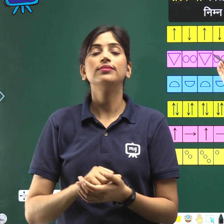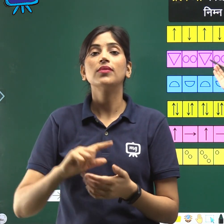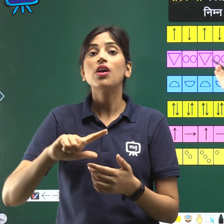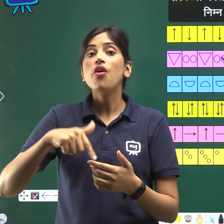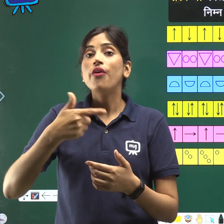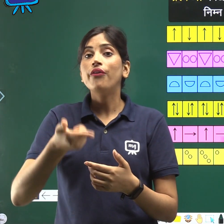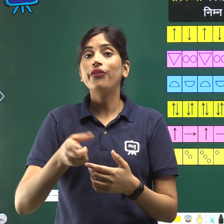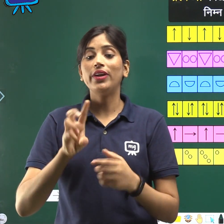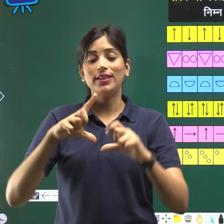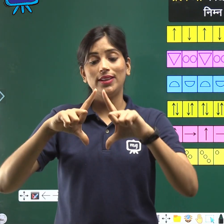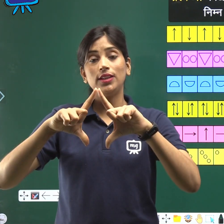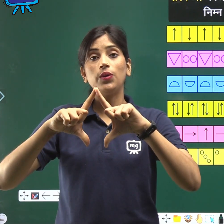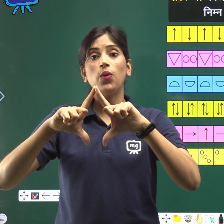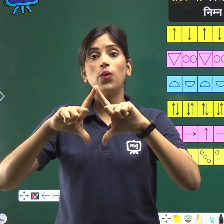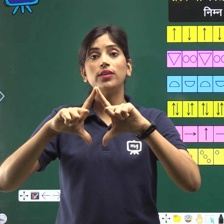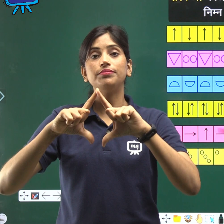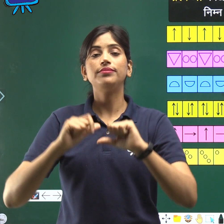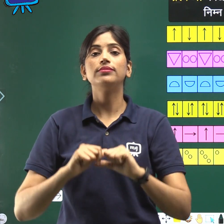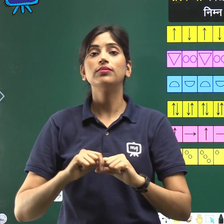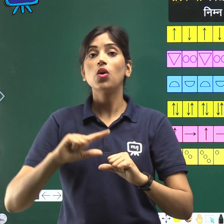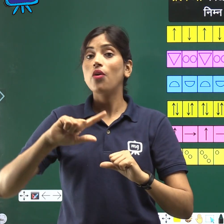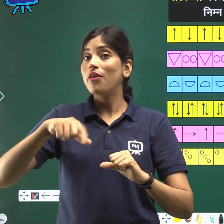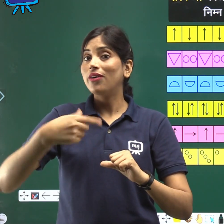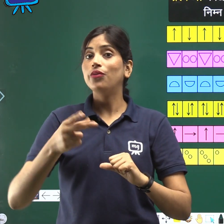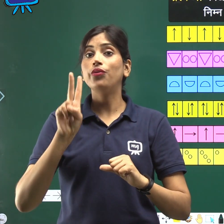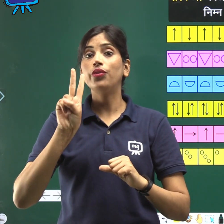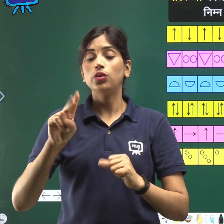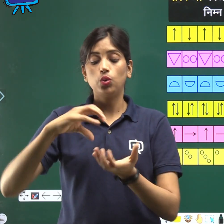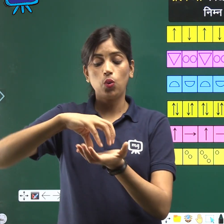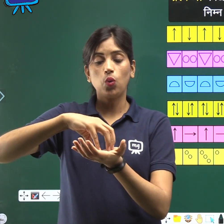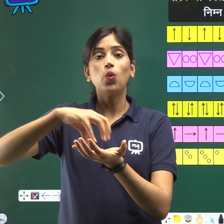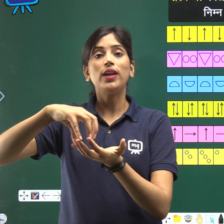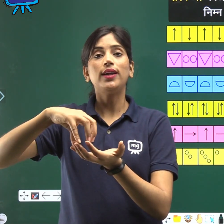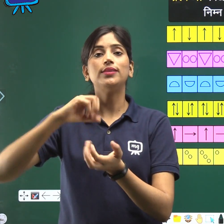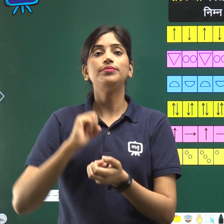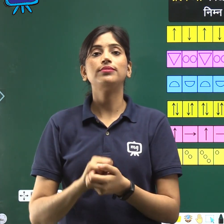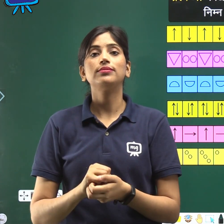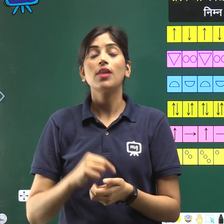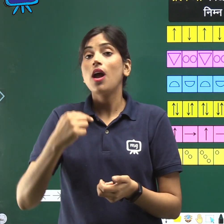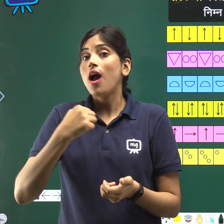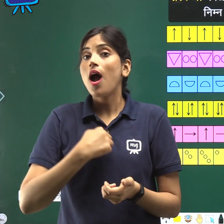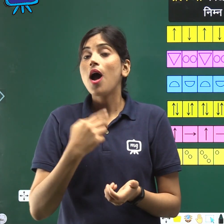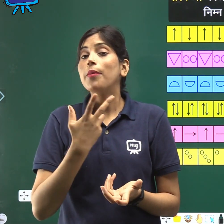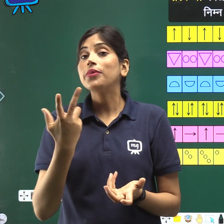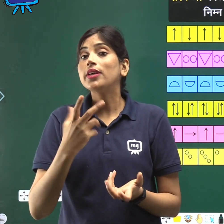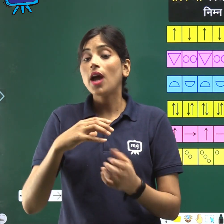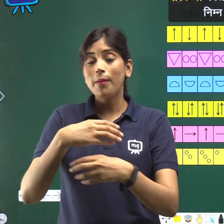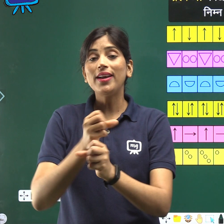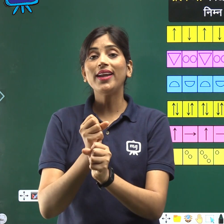फिर त्रिकोण, फिर 2 गोले। अब हम क्या